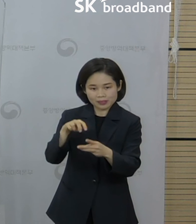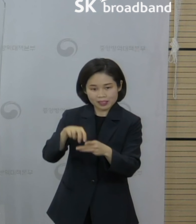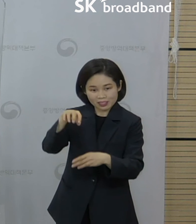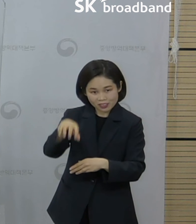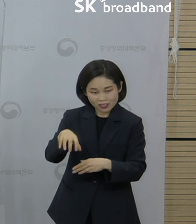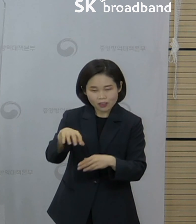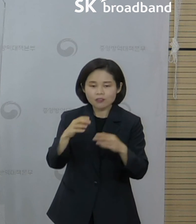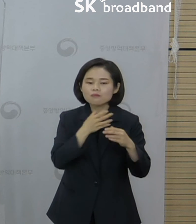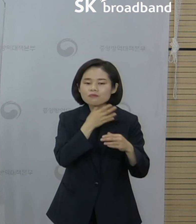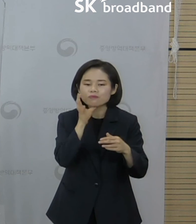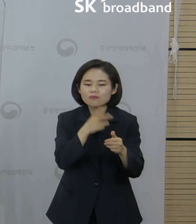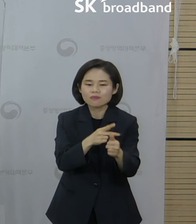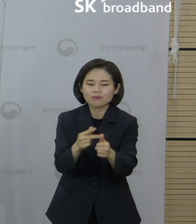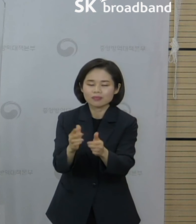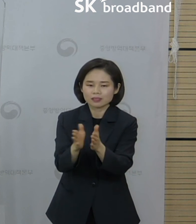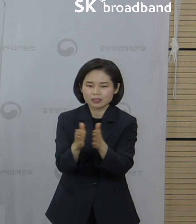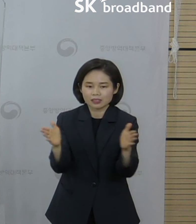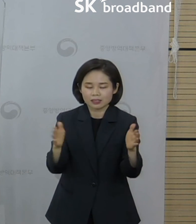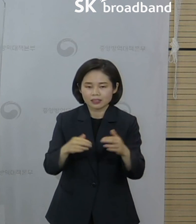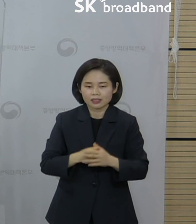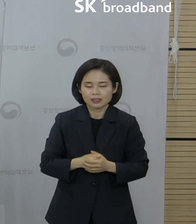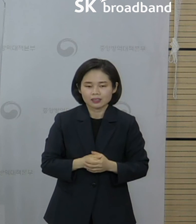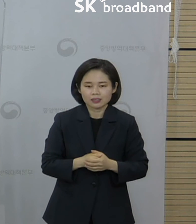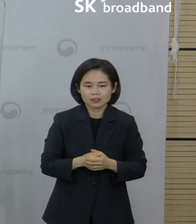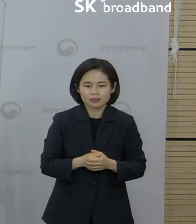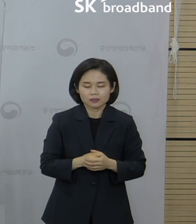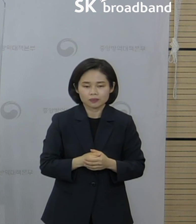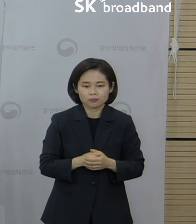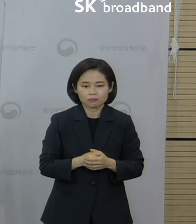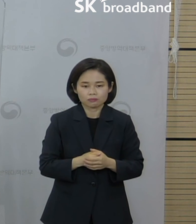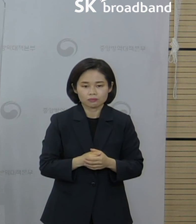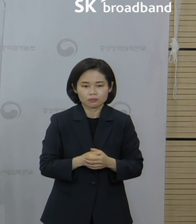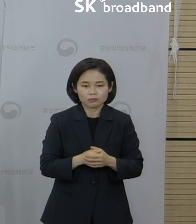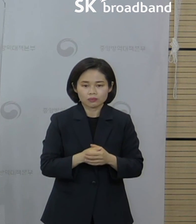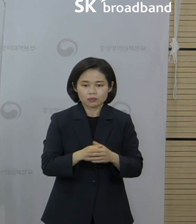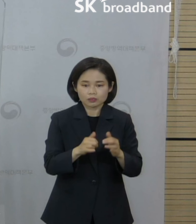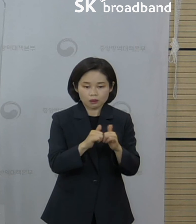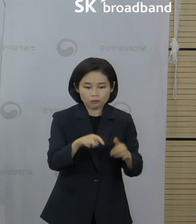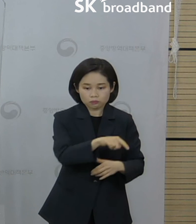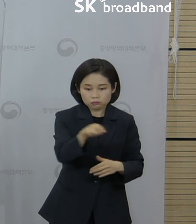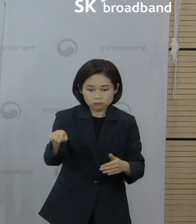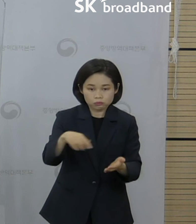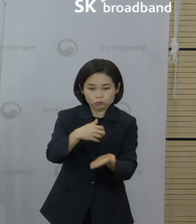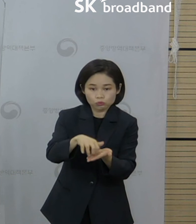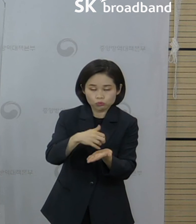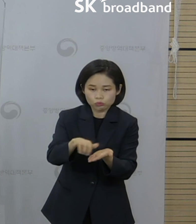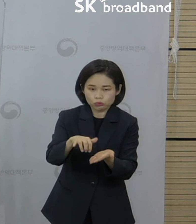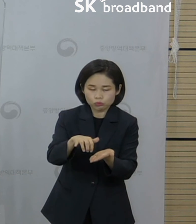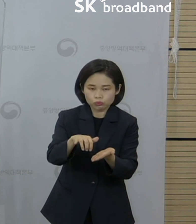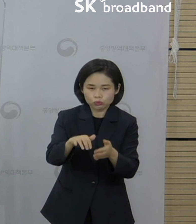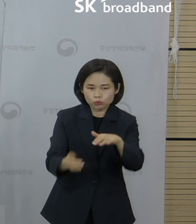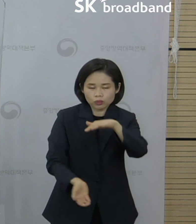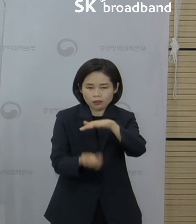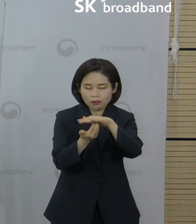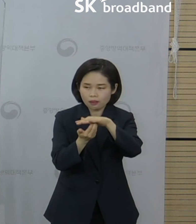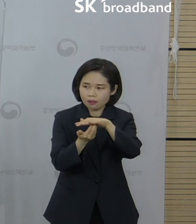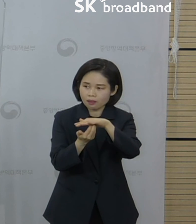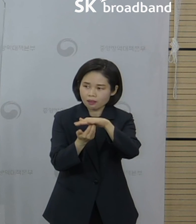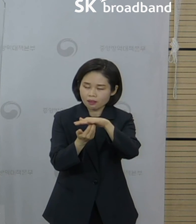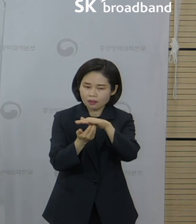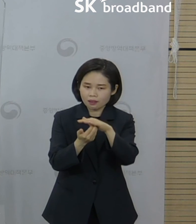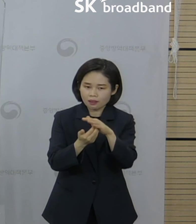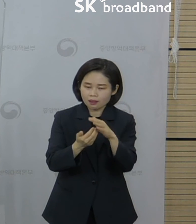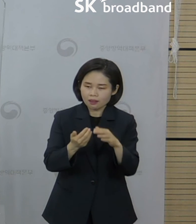시작이 됐고 그 전체 접종 대상자 숫자는 현재 이제 그 맥시멈으로 전체